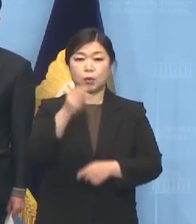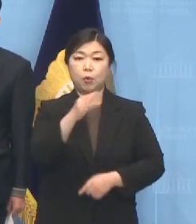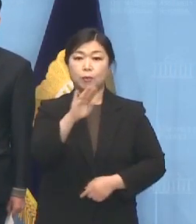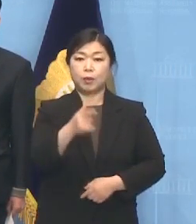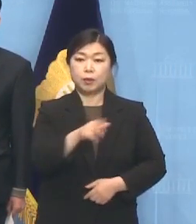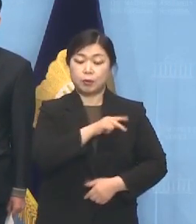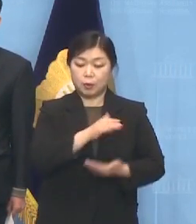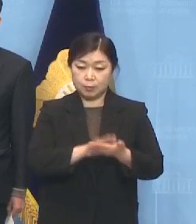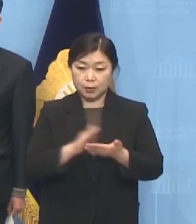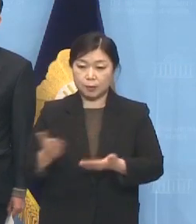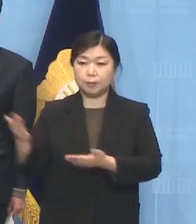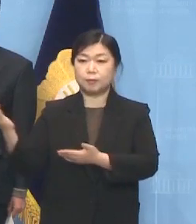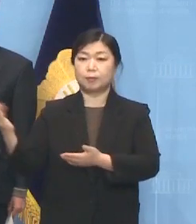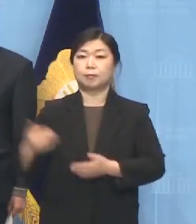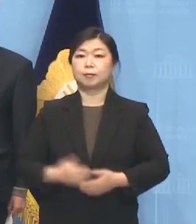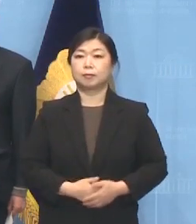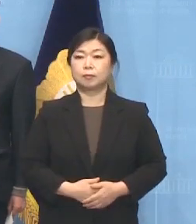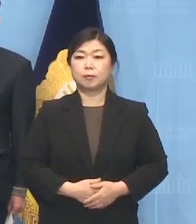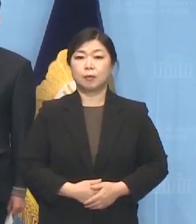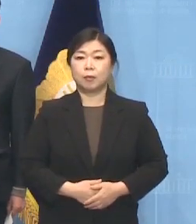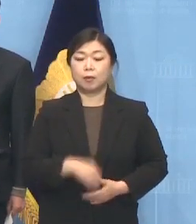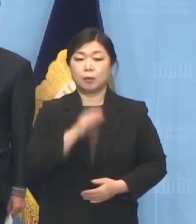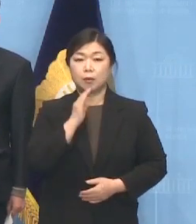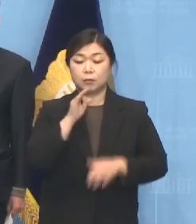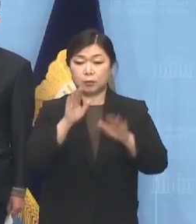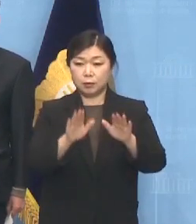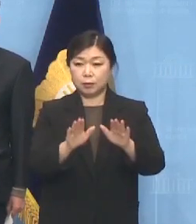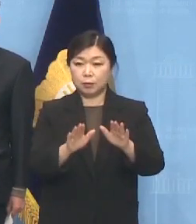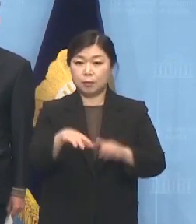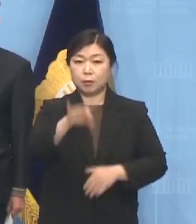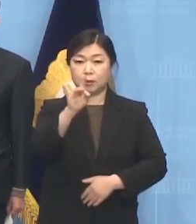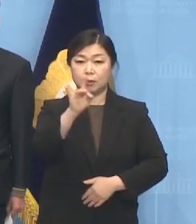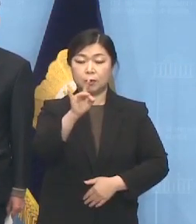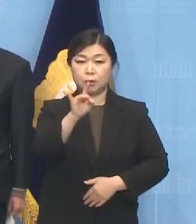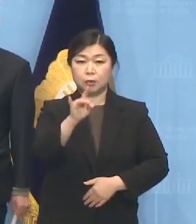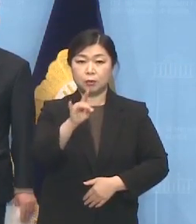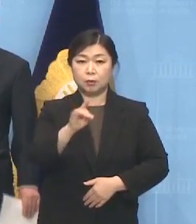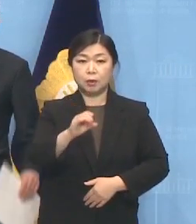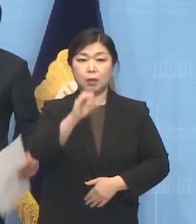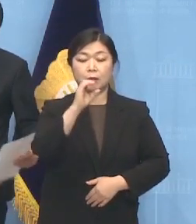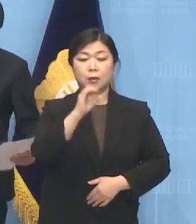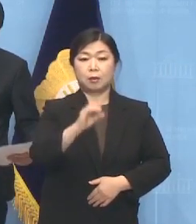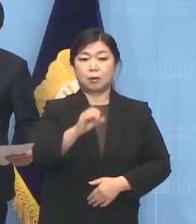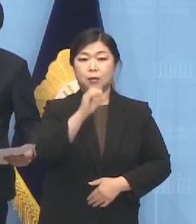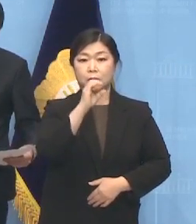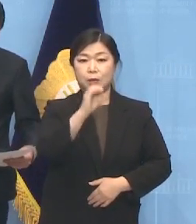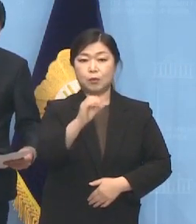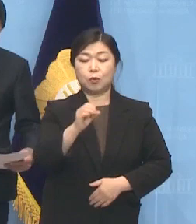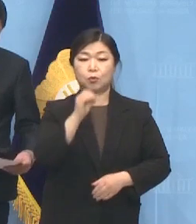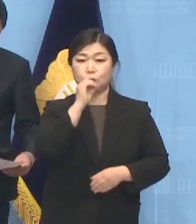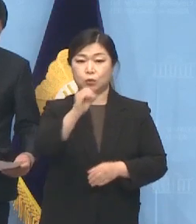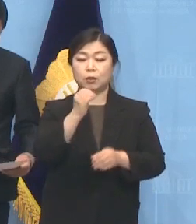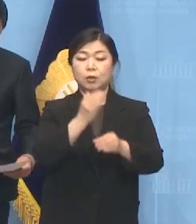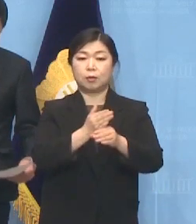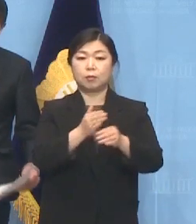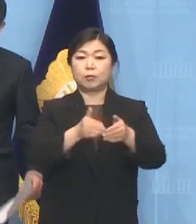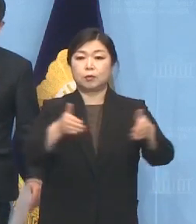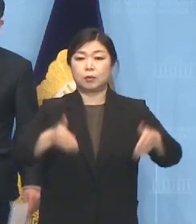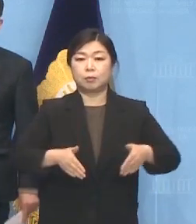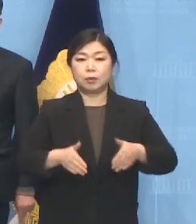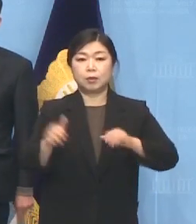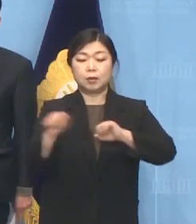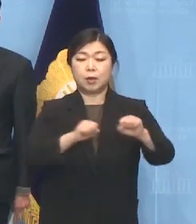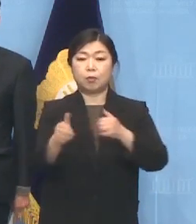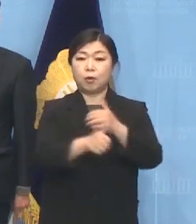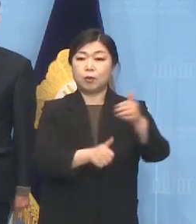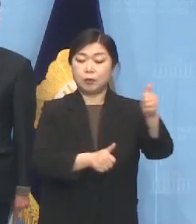의원님 오셨습니다 4 아 먼저 3 탄소중립 이특이 시험 김성아 실현 실행 위원장님께서